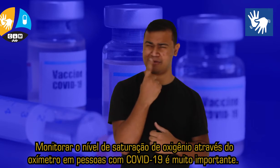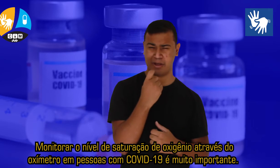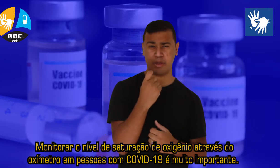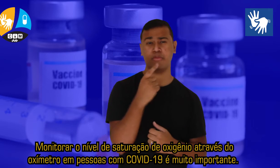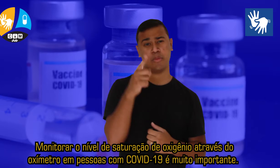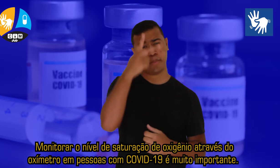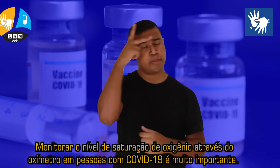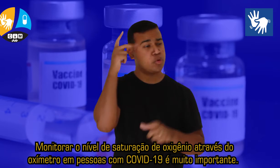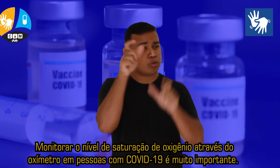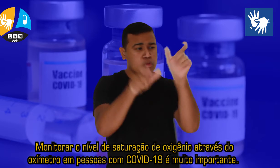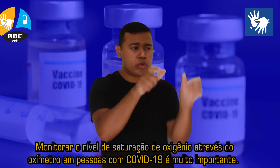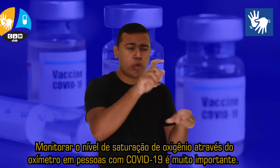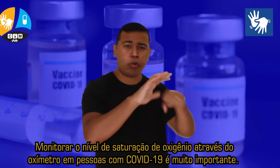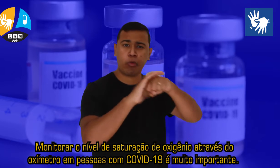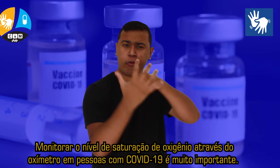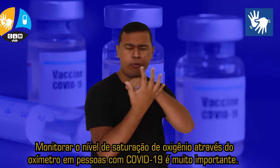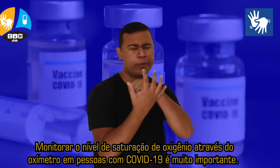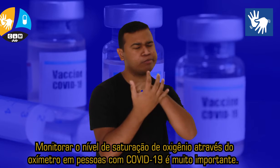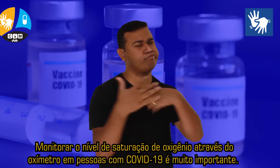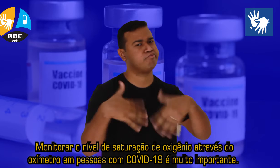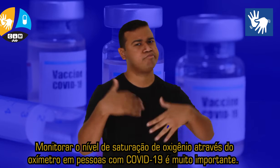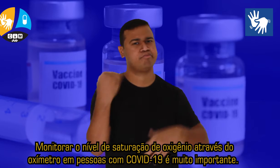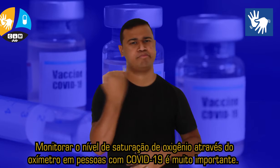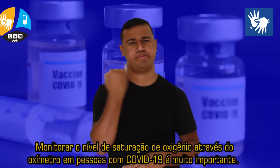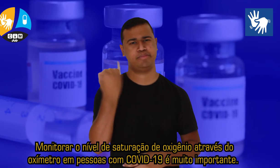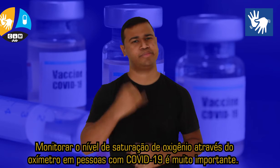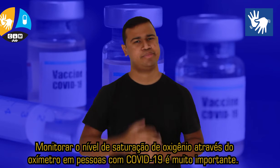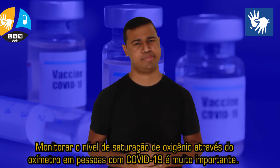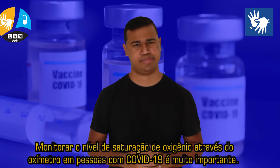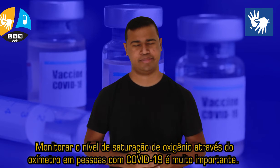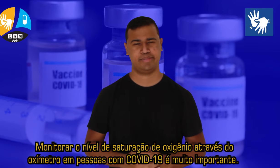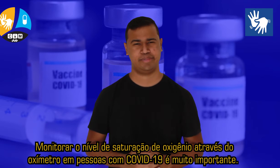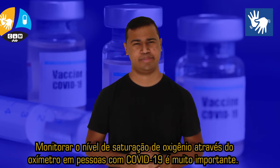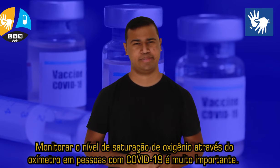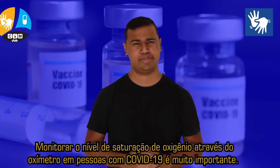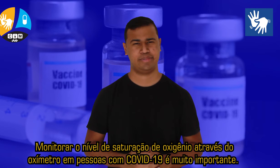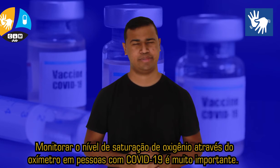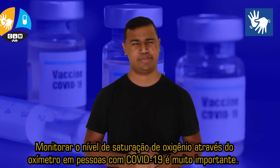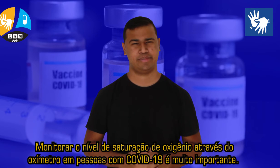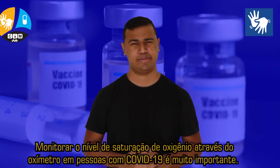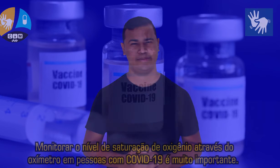oxigênio através do oxímetro em pessoas com COVID-19 é muito importante.